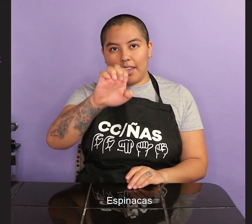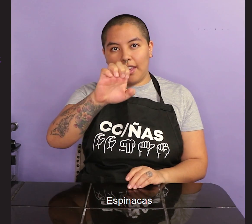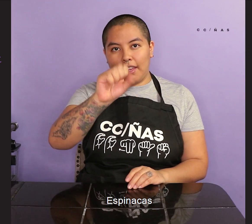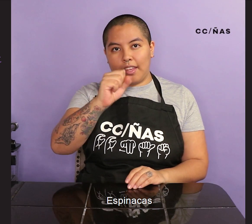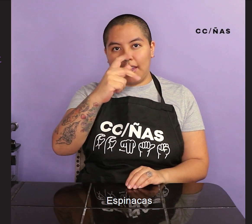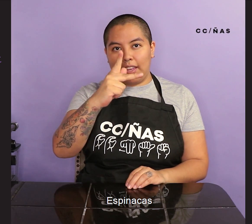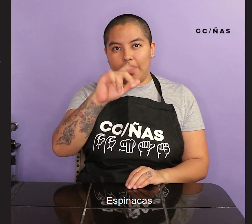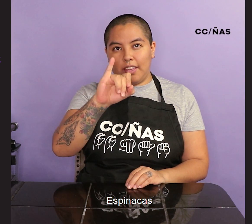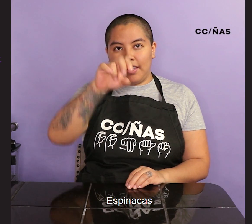espinacas,